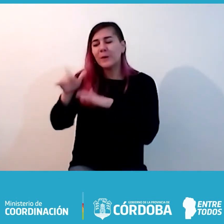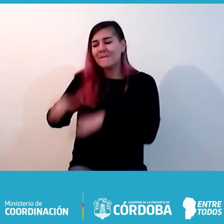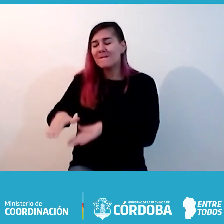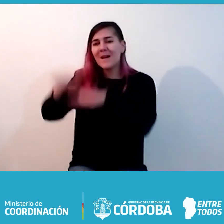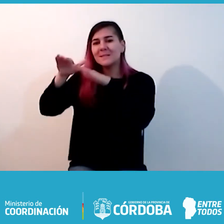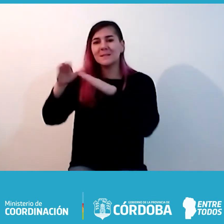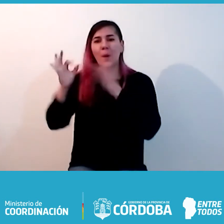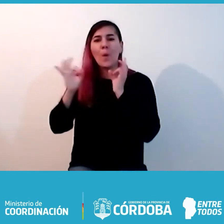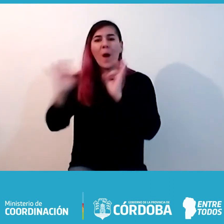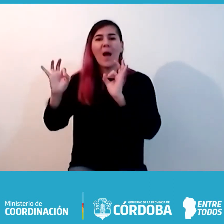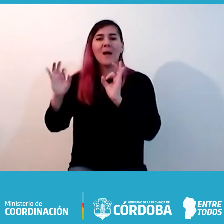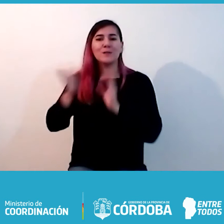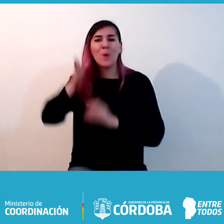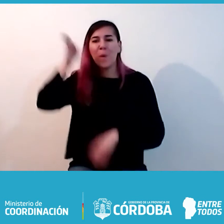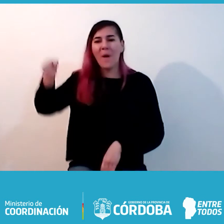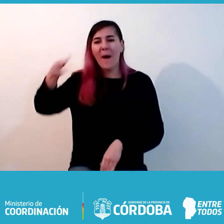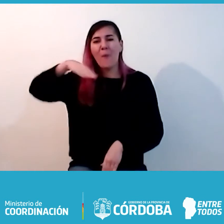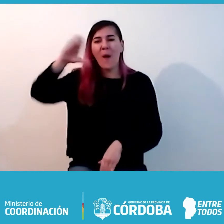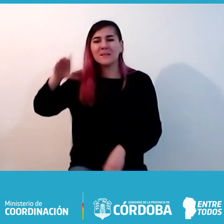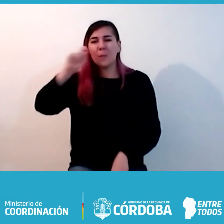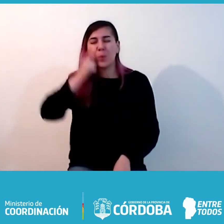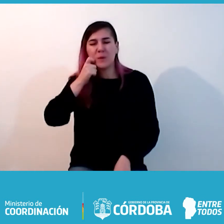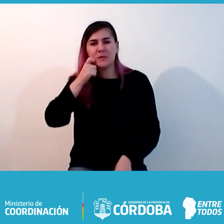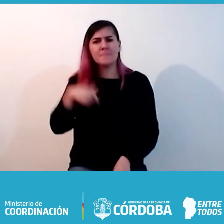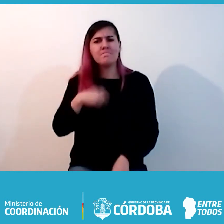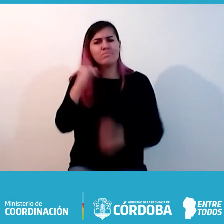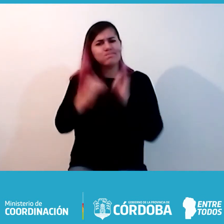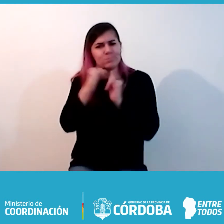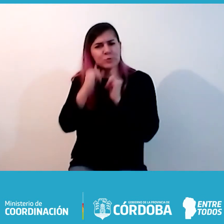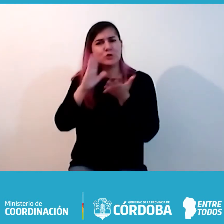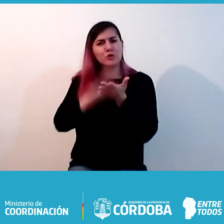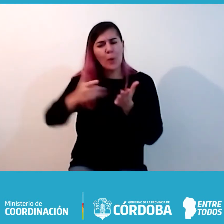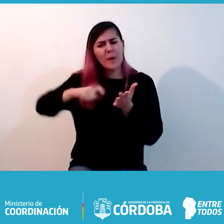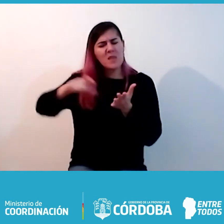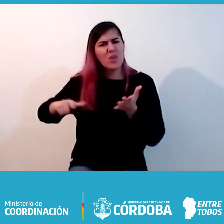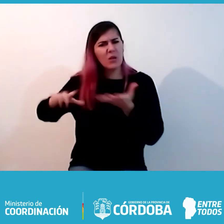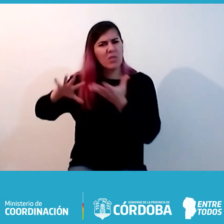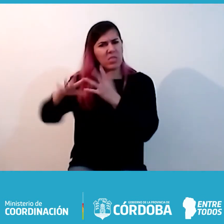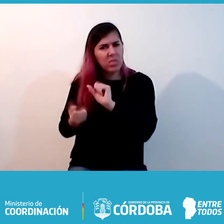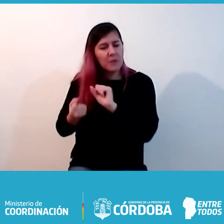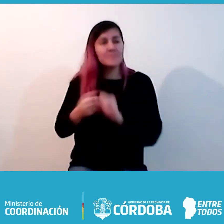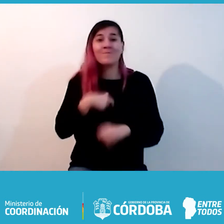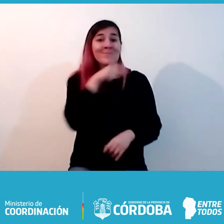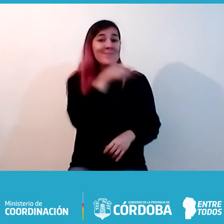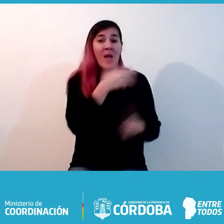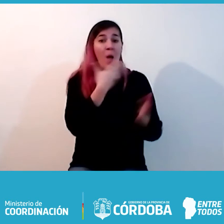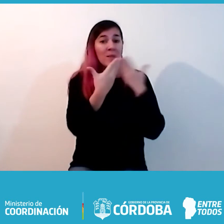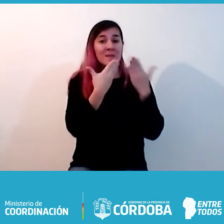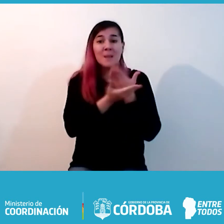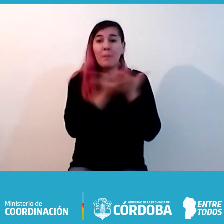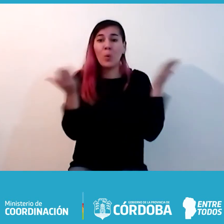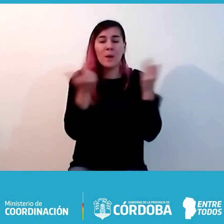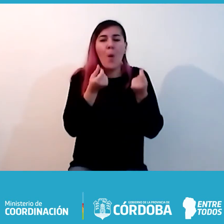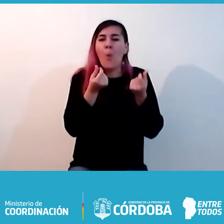Punilla. Reflexiona sobre el deterioro de los ríos con el paso de los años. Resalta la invalidez de la audiencia pública por haberse puesto trabas por parte